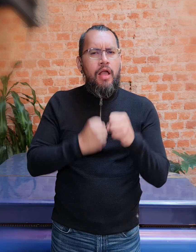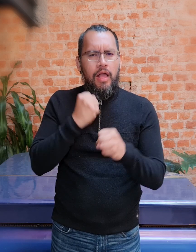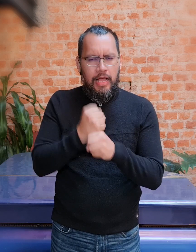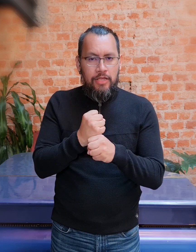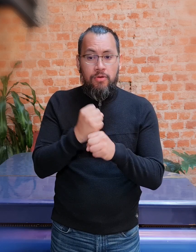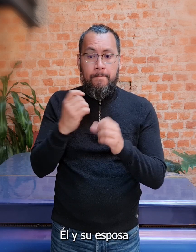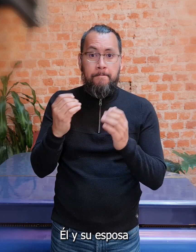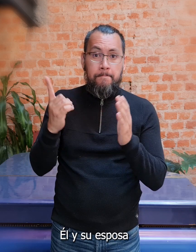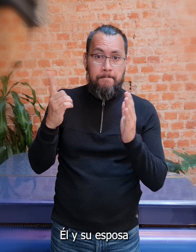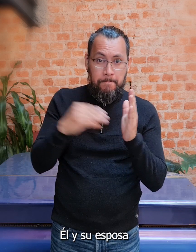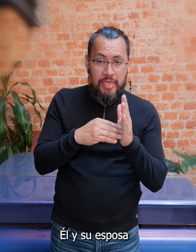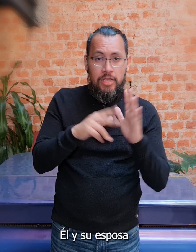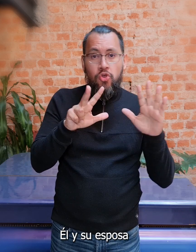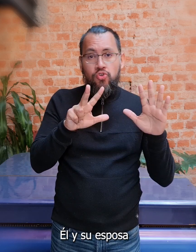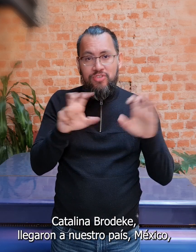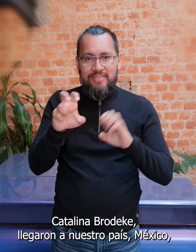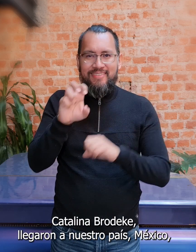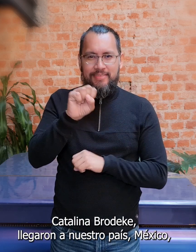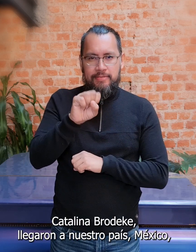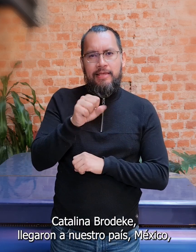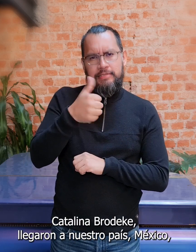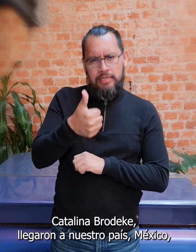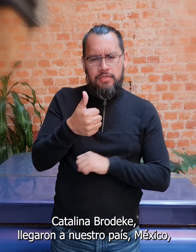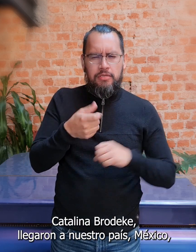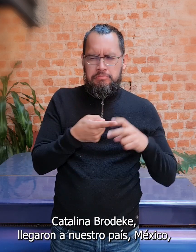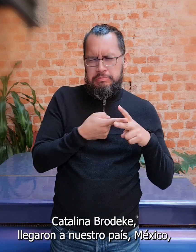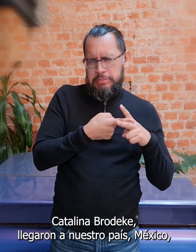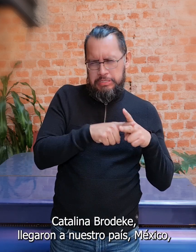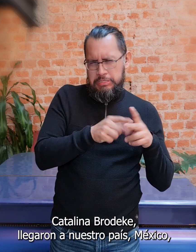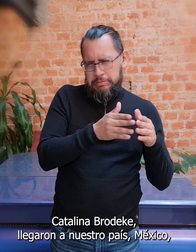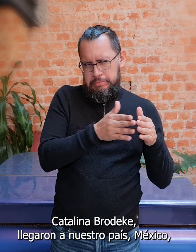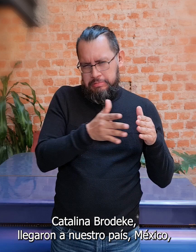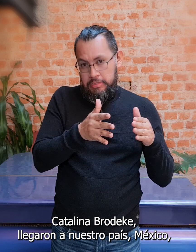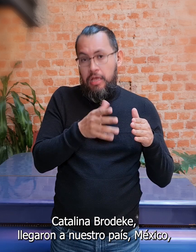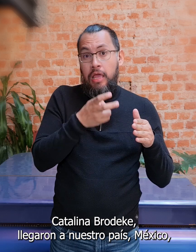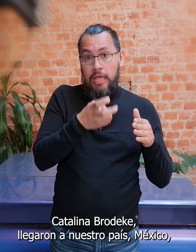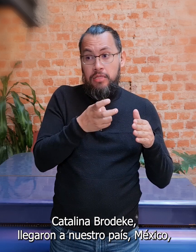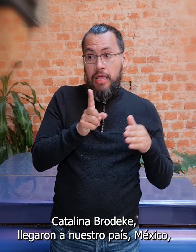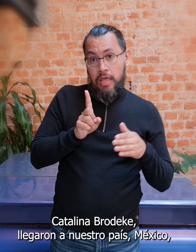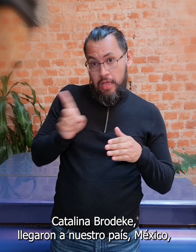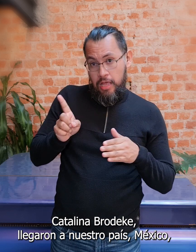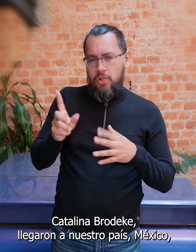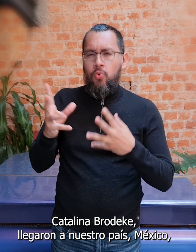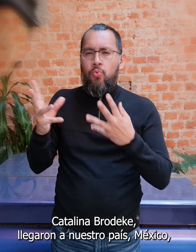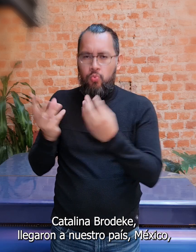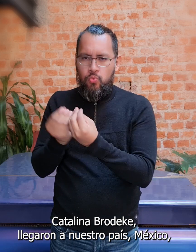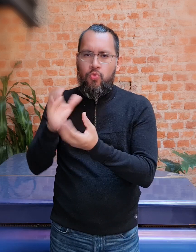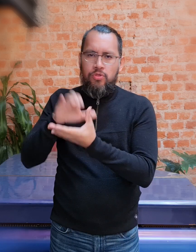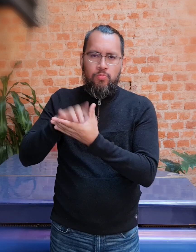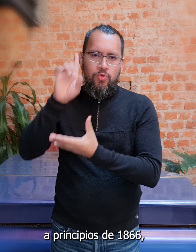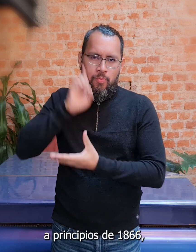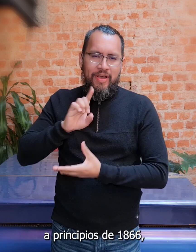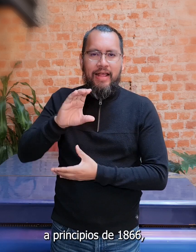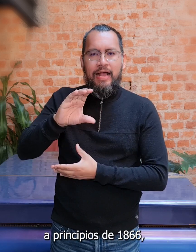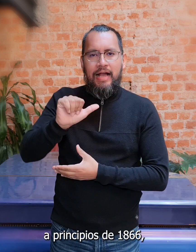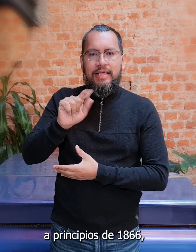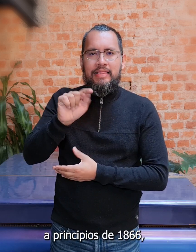Él y su esposa Catalina Brodeque llegaron a nuestro país, México, a principios de